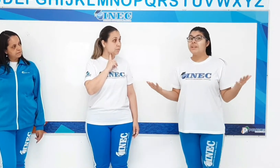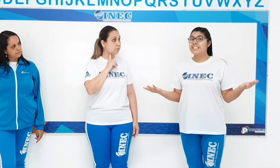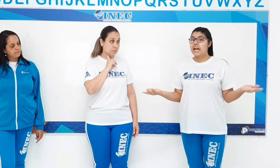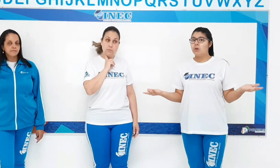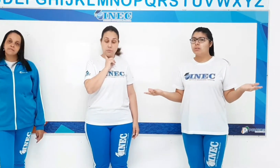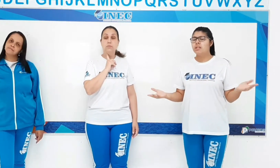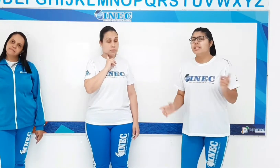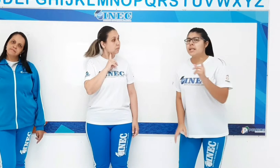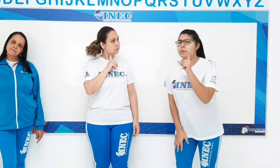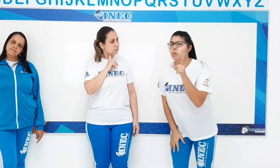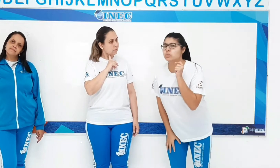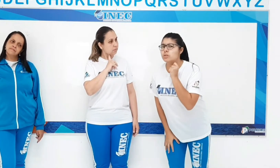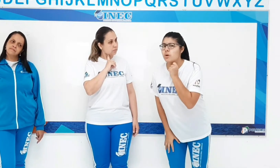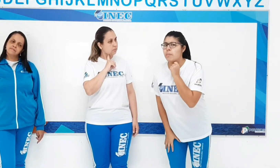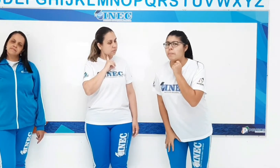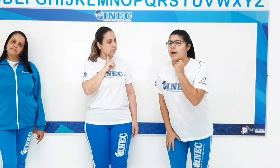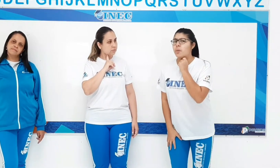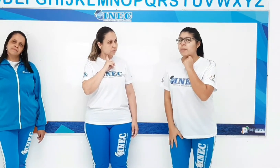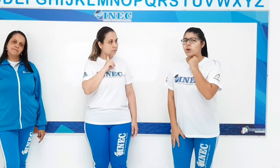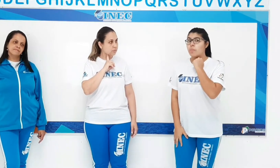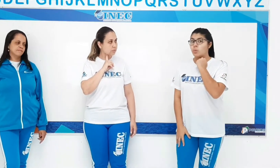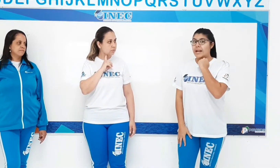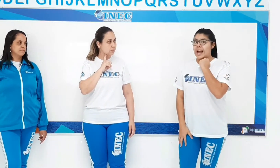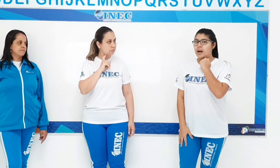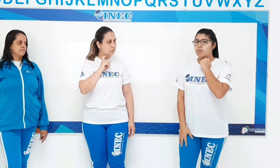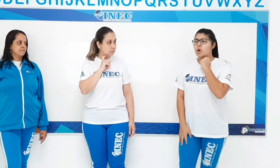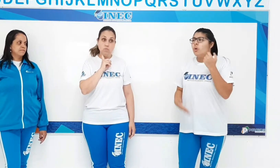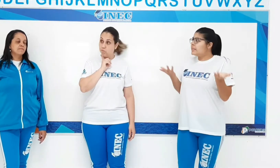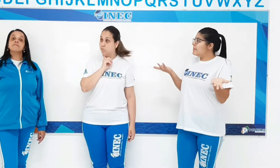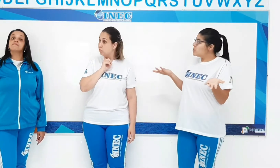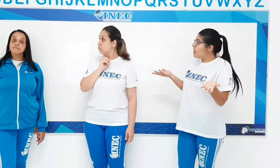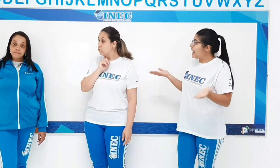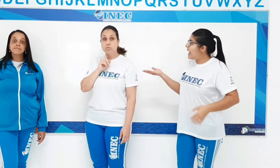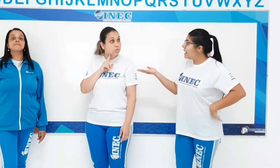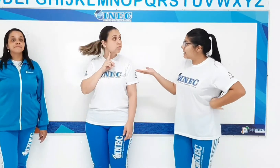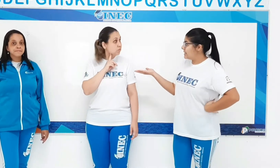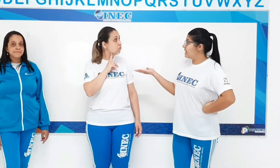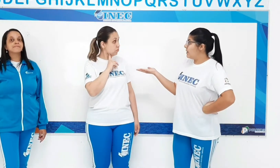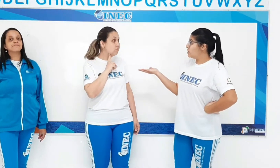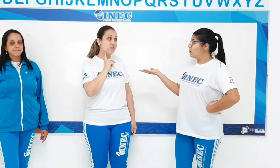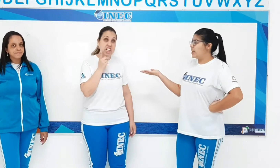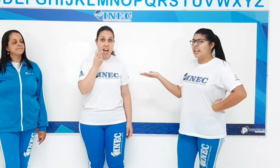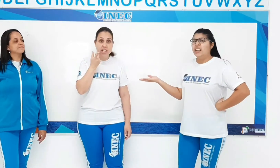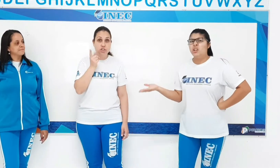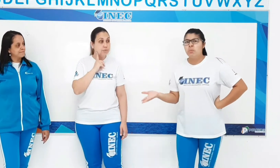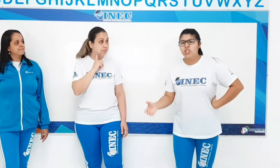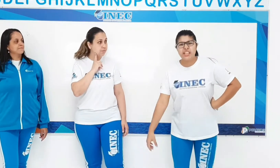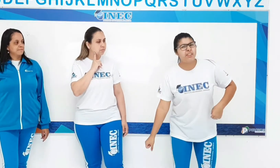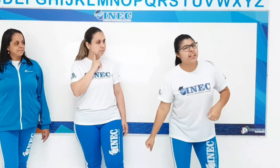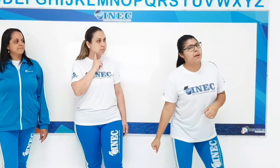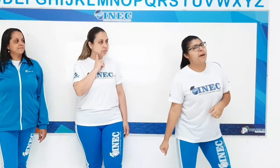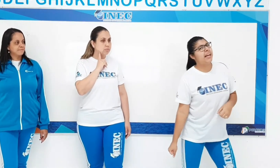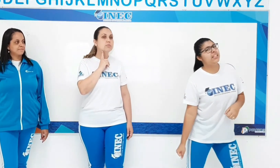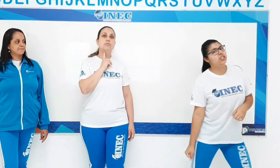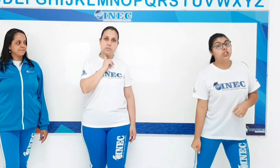são compras altas. Sabe quando o seu papai ou a mamãe compra um carro? Ou até mesmo uma casa, não é, Tia Rogéria? Que não pode andar